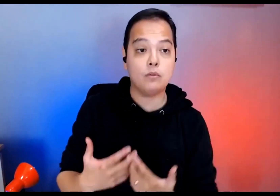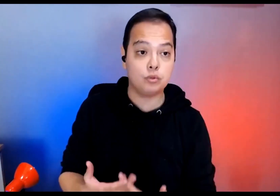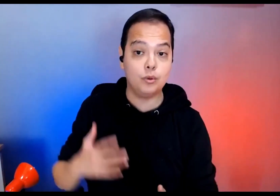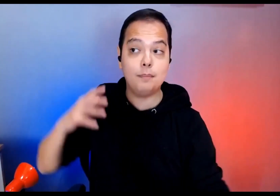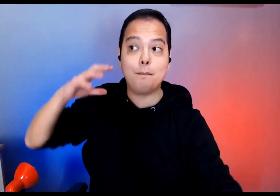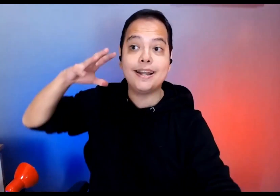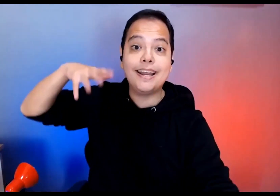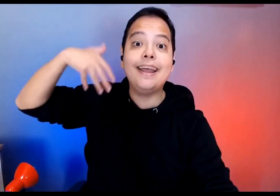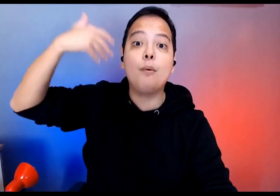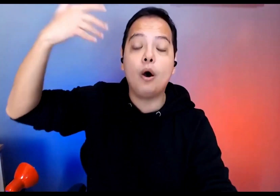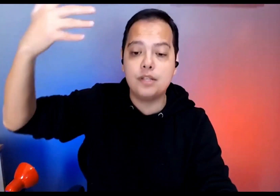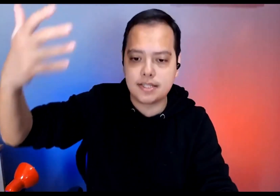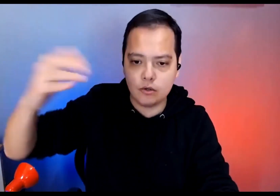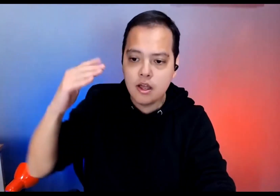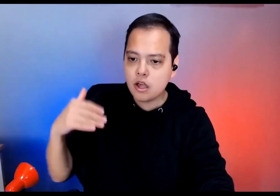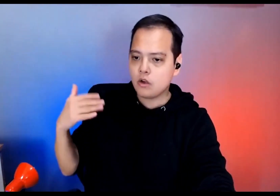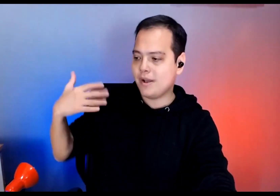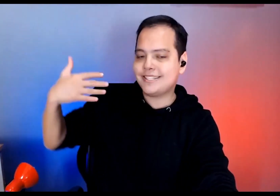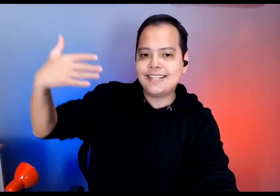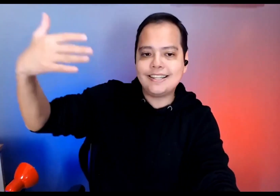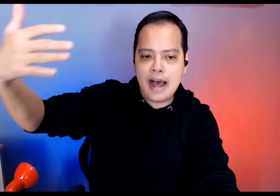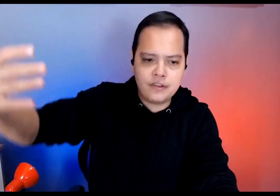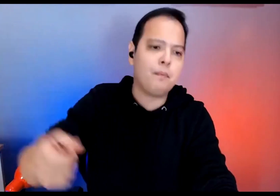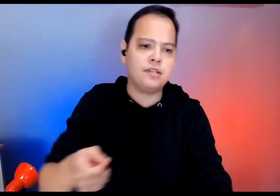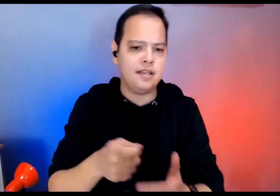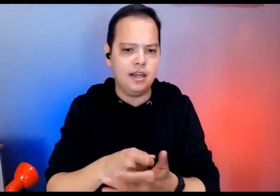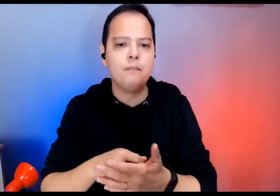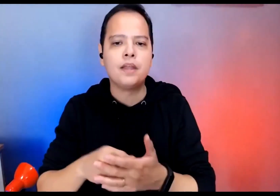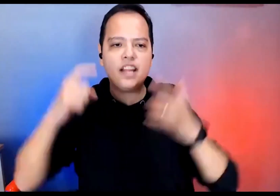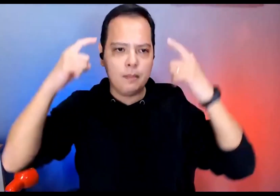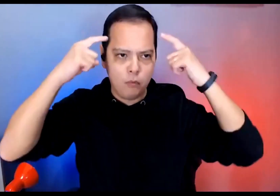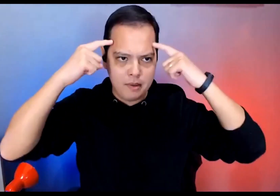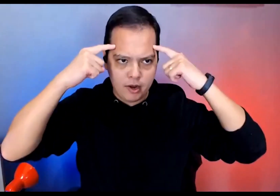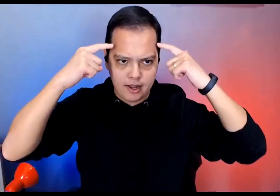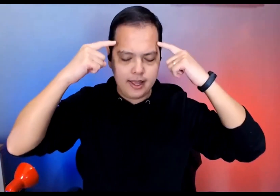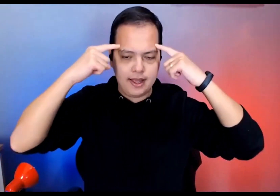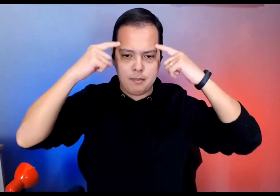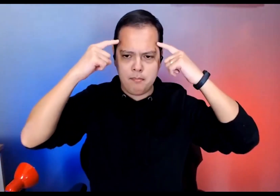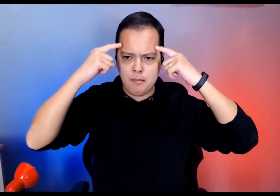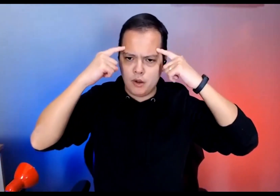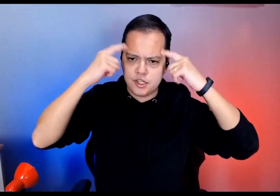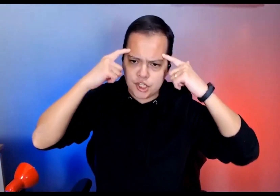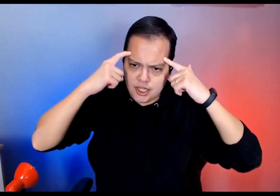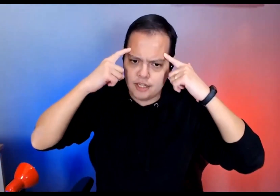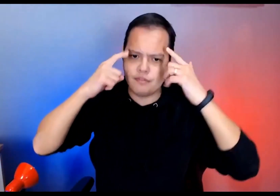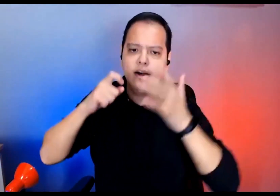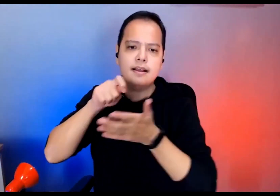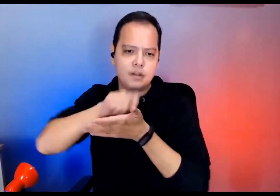que perdeu a audição com uma certa idade, aí pode ser que ele tenha uma boa memória, uma memória auditiva, você consegue conversar